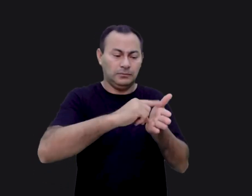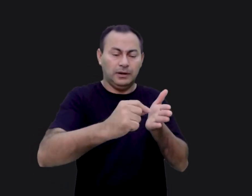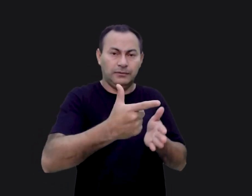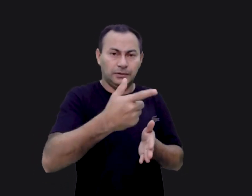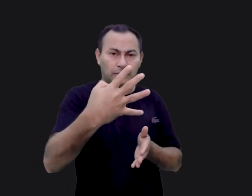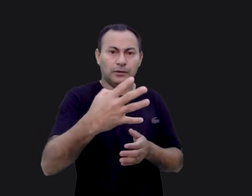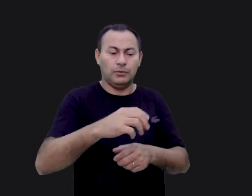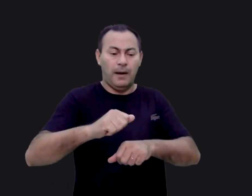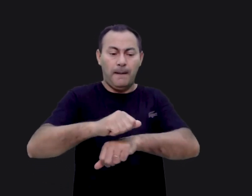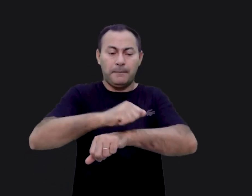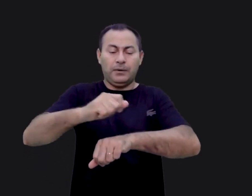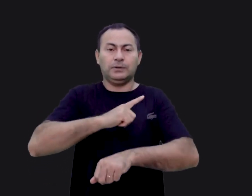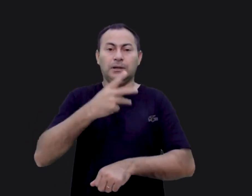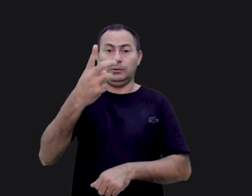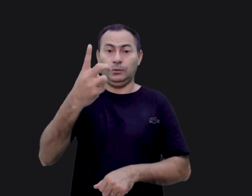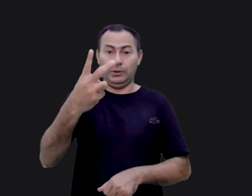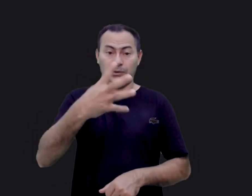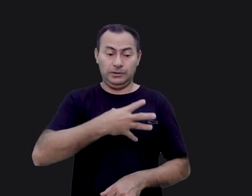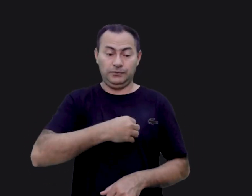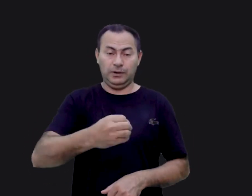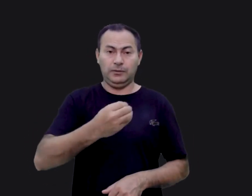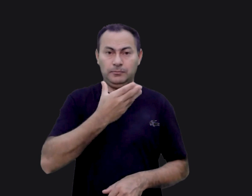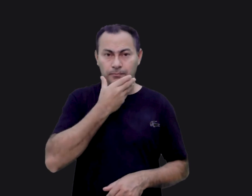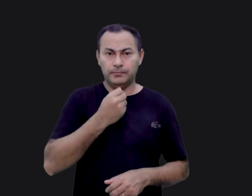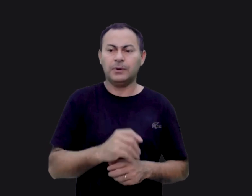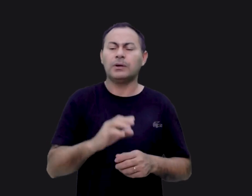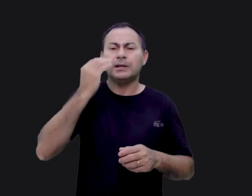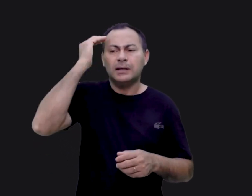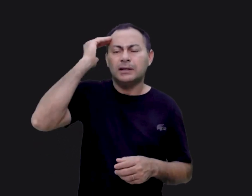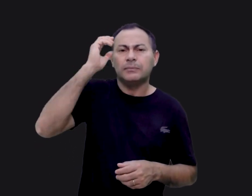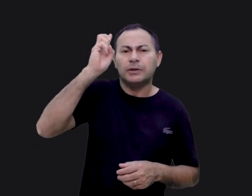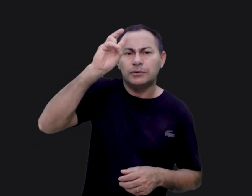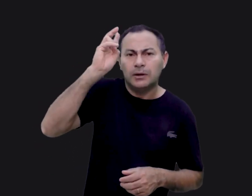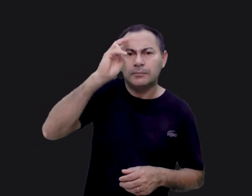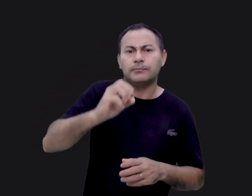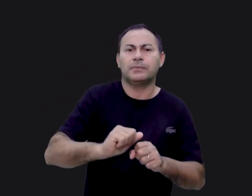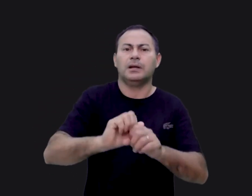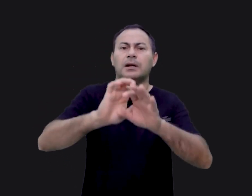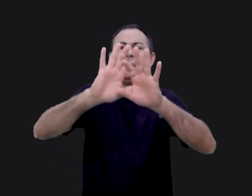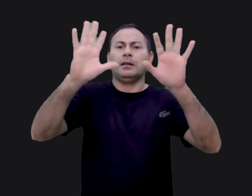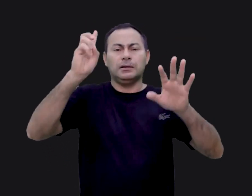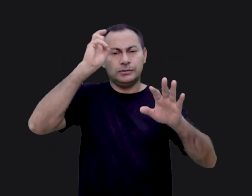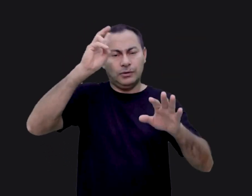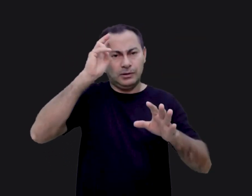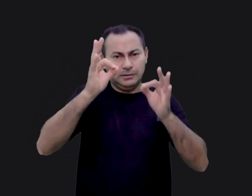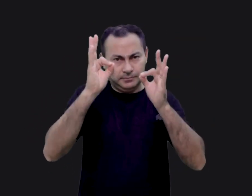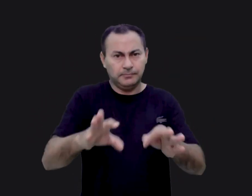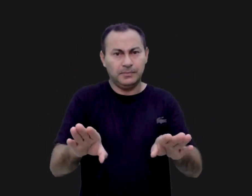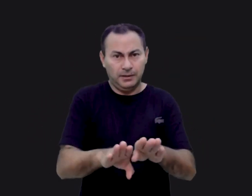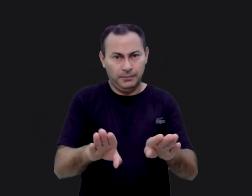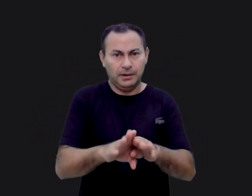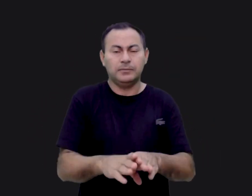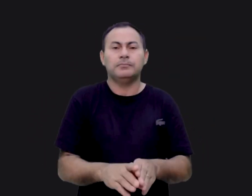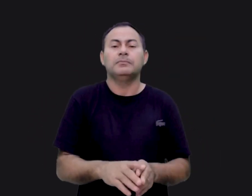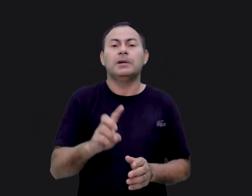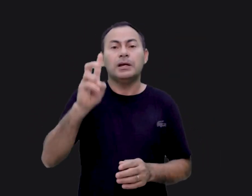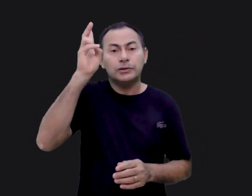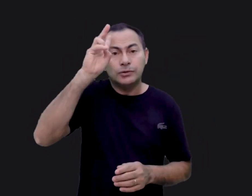ao fato de Abraão ter 2 filhos. Ele disse: o que se entende por alegoria? É claro que é história, mas certamente também é uma